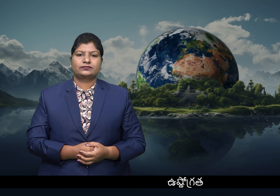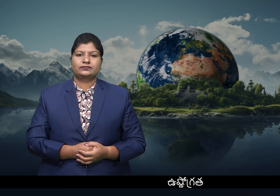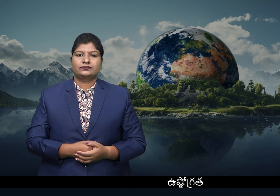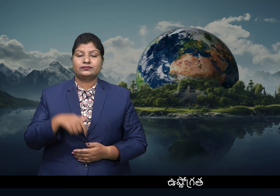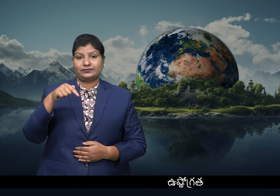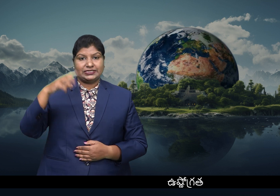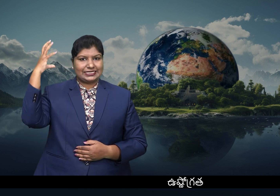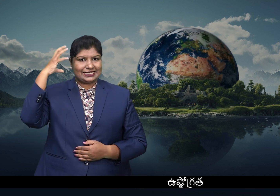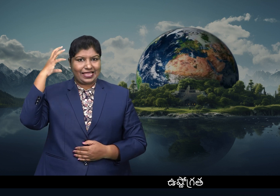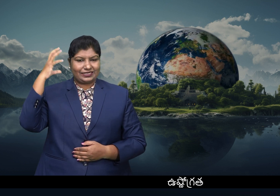ఉష్ణోగ్రత.